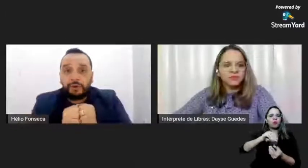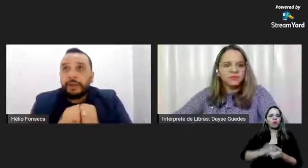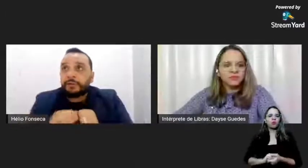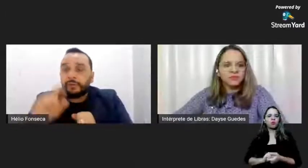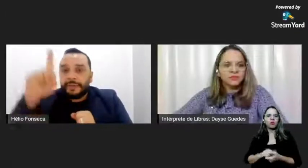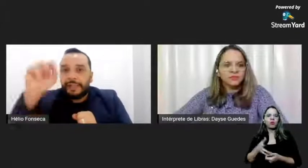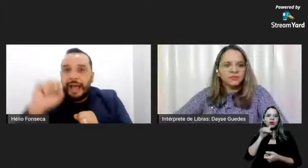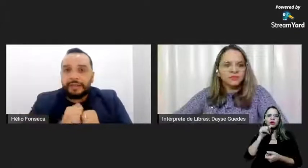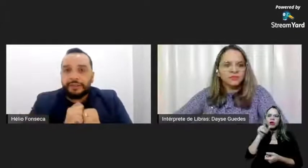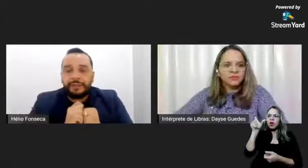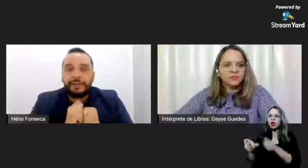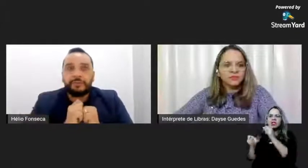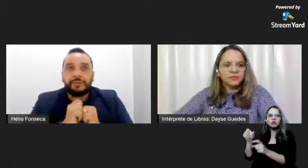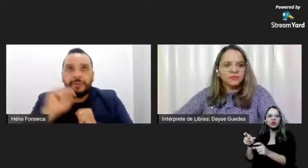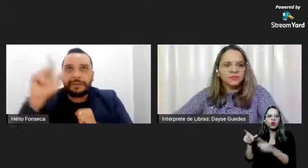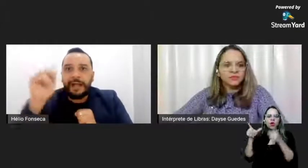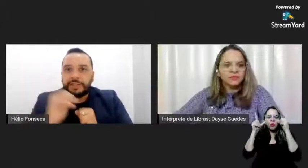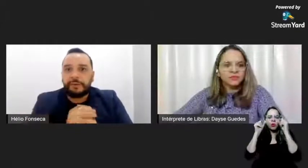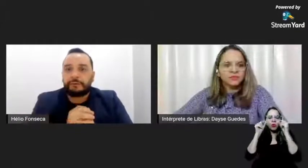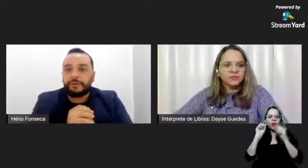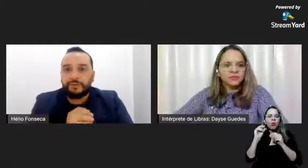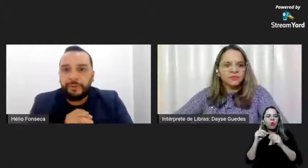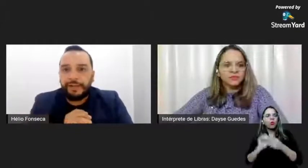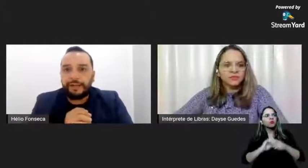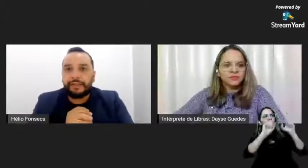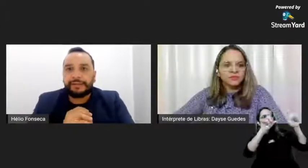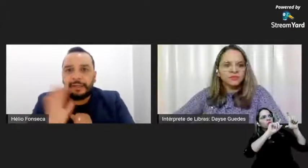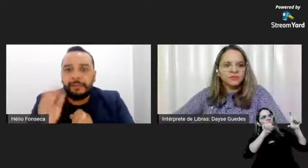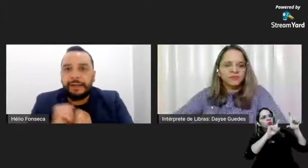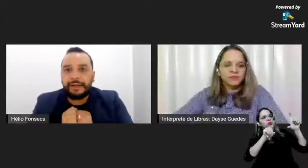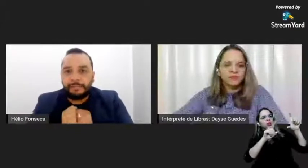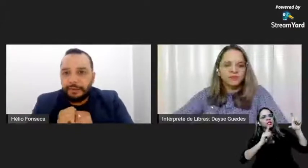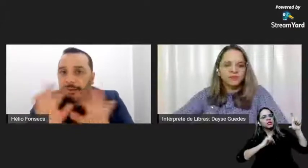com sono. No slide, ele mostrou um slide que tem uma foto de uma